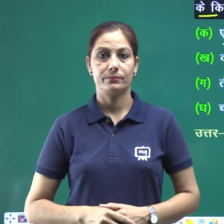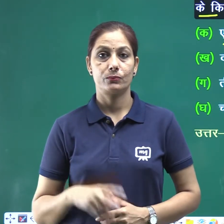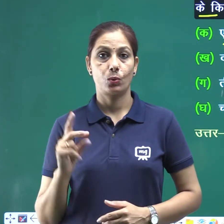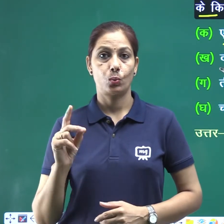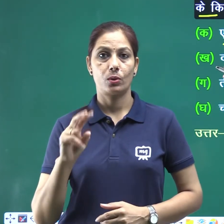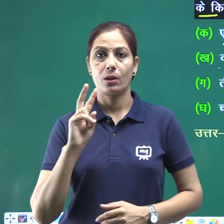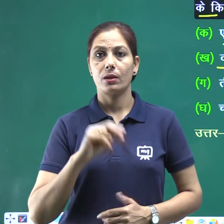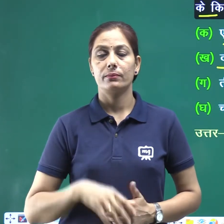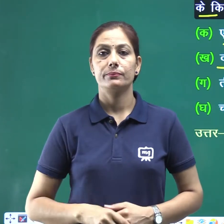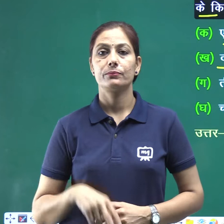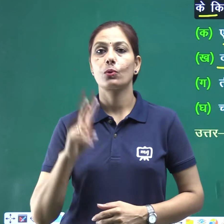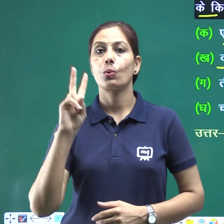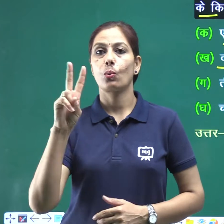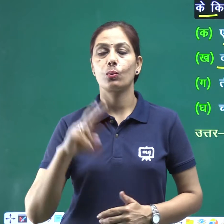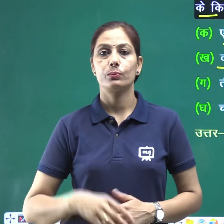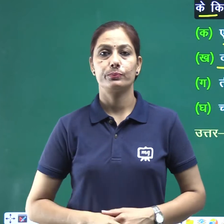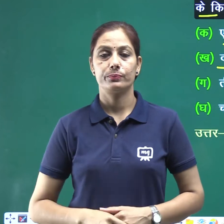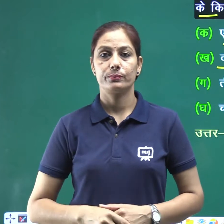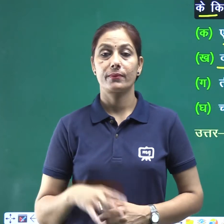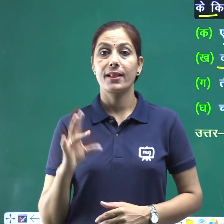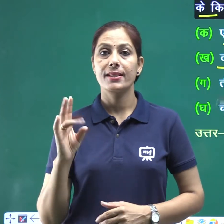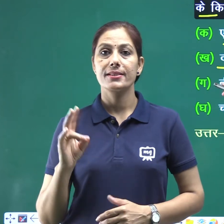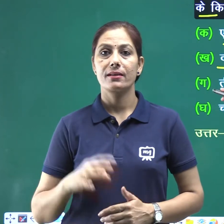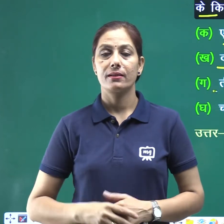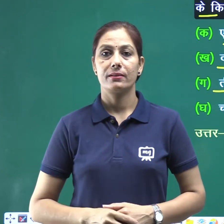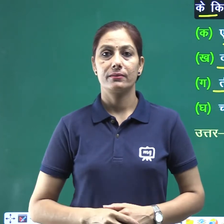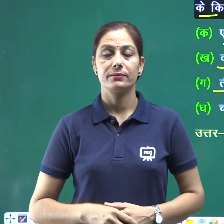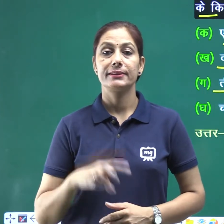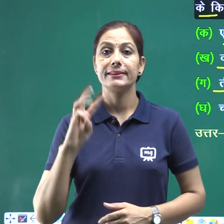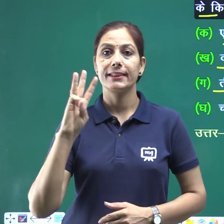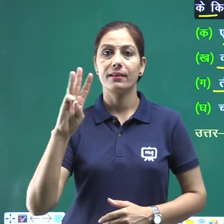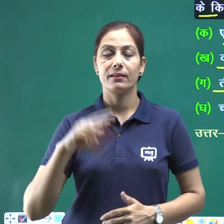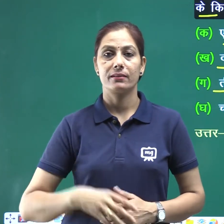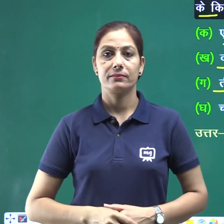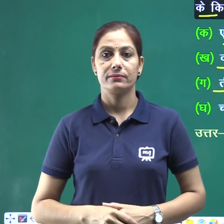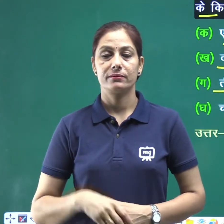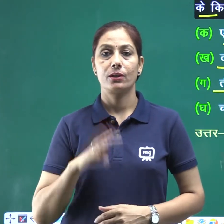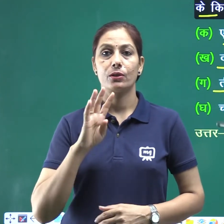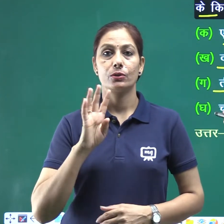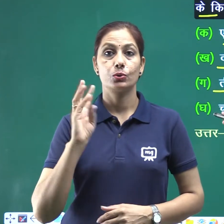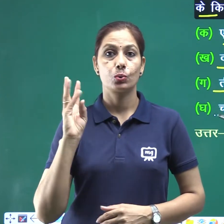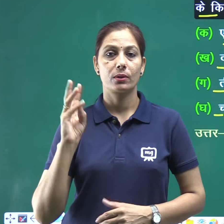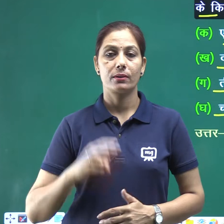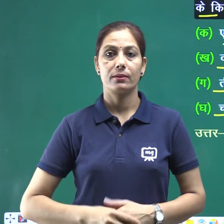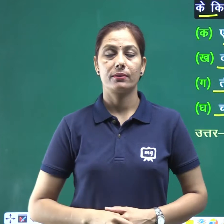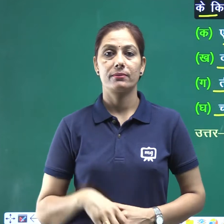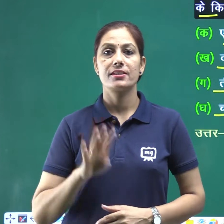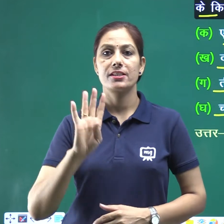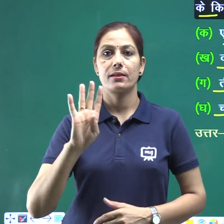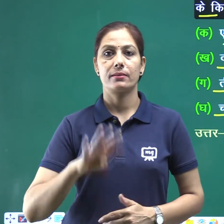दूसरा 2, तीसरा 3, चौथा